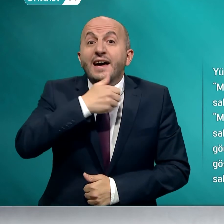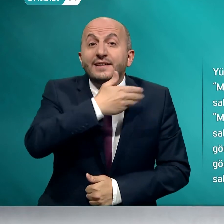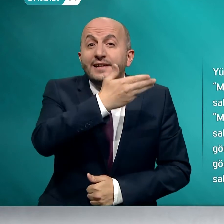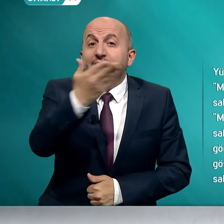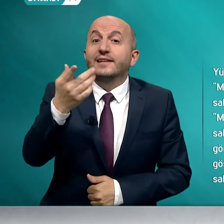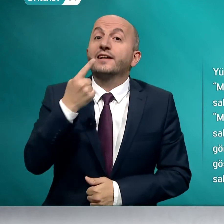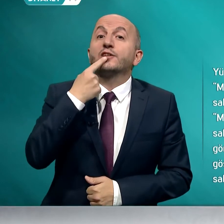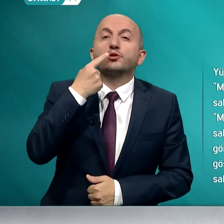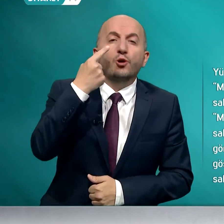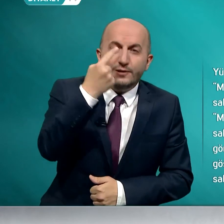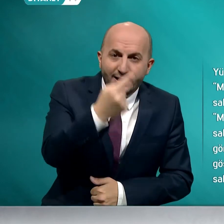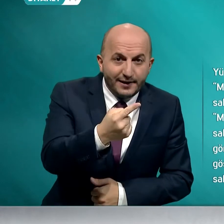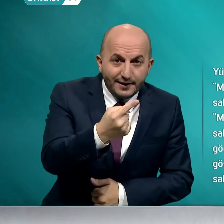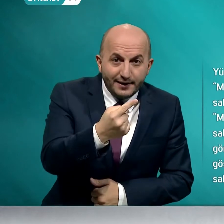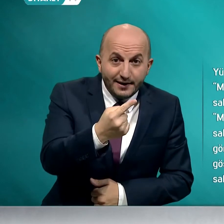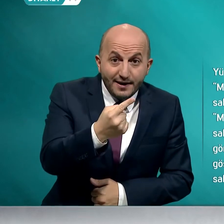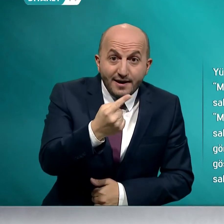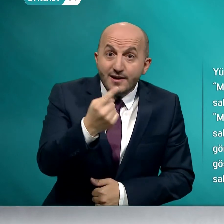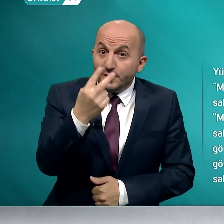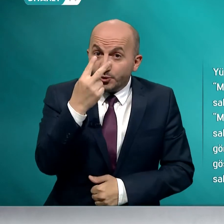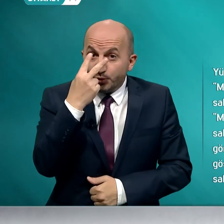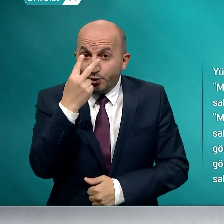Mümin erkeklere söyle,